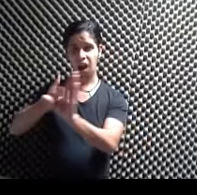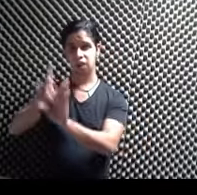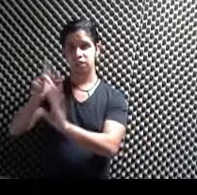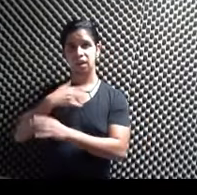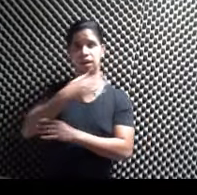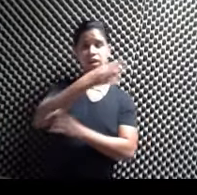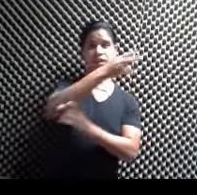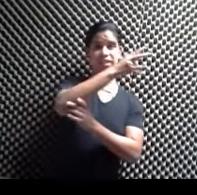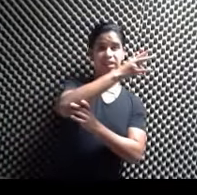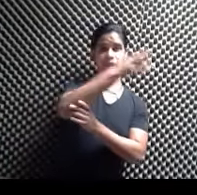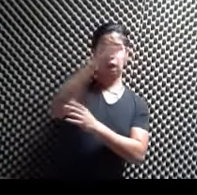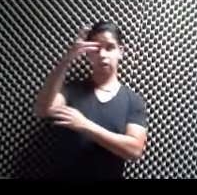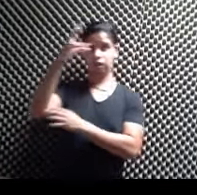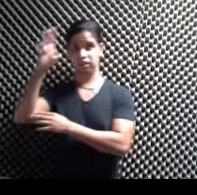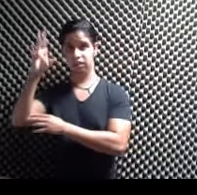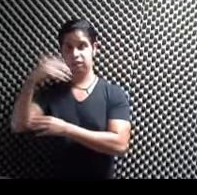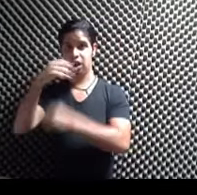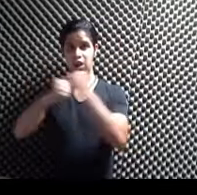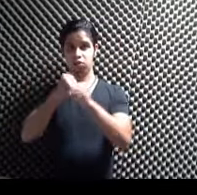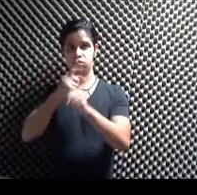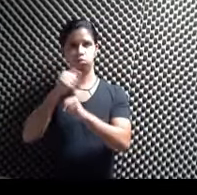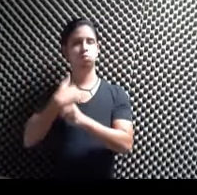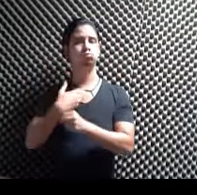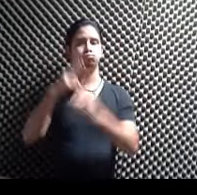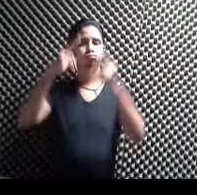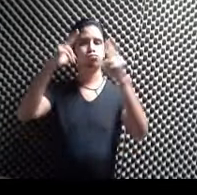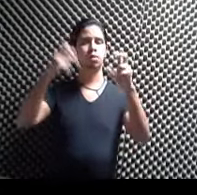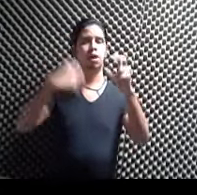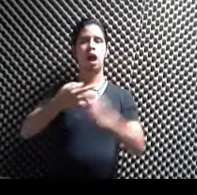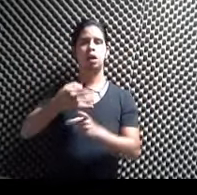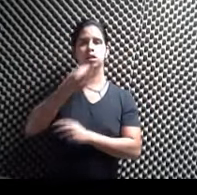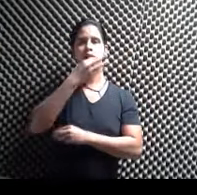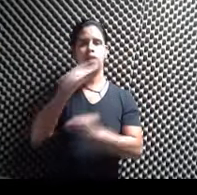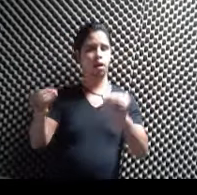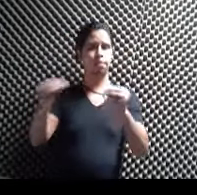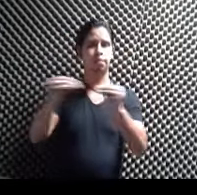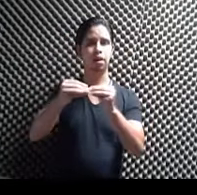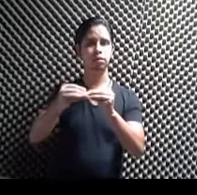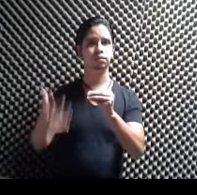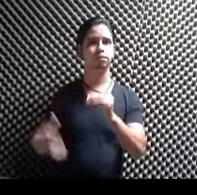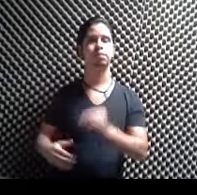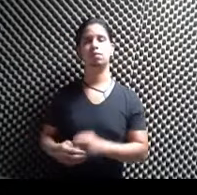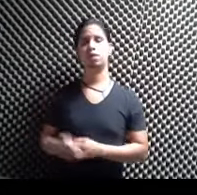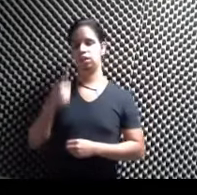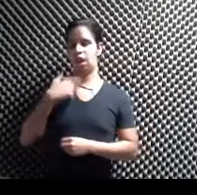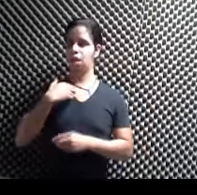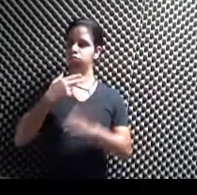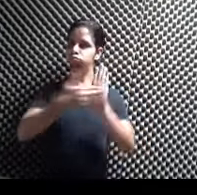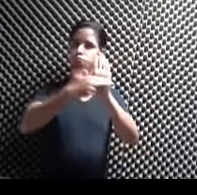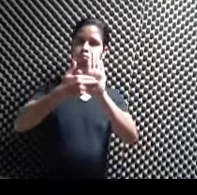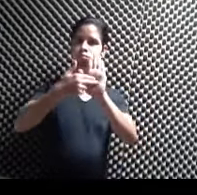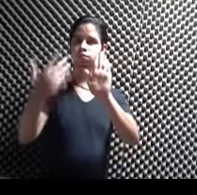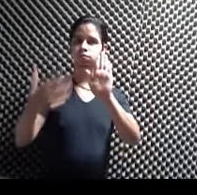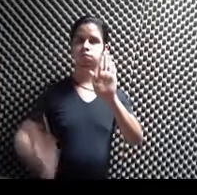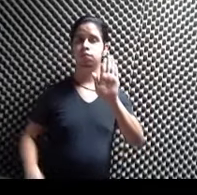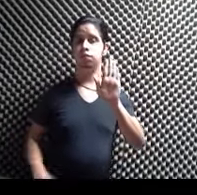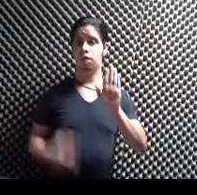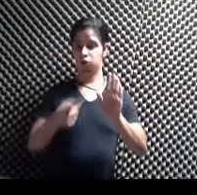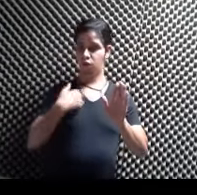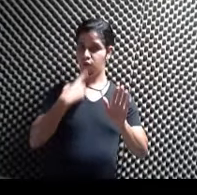años. Se llamaba, ¿verdad? Atrévete a más. Ese era el logo, ese era el título. Entonces, eso